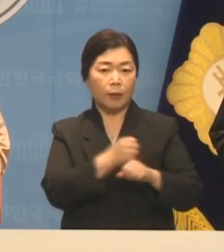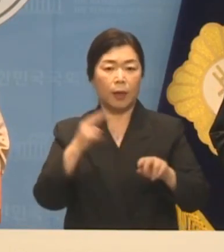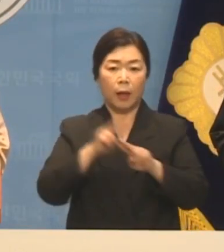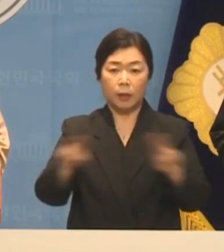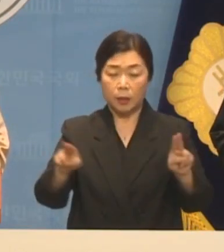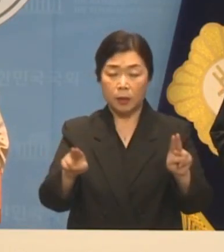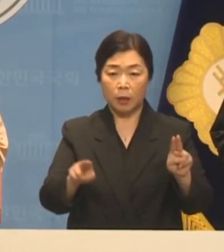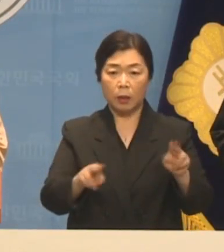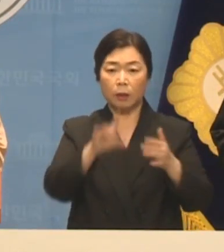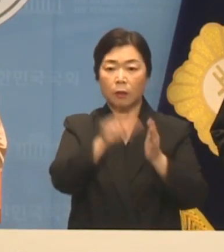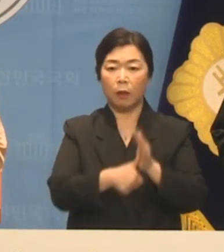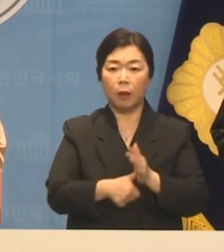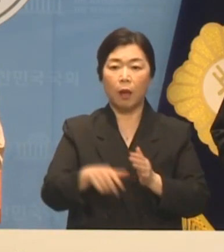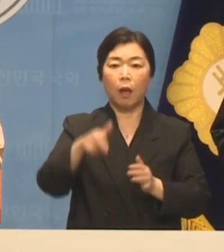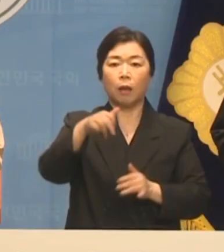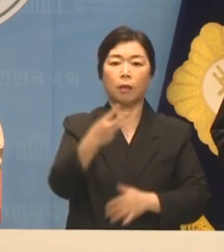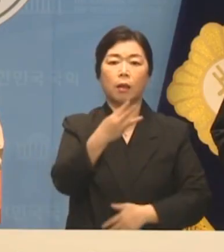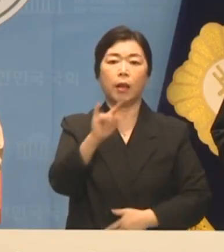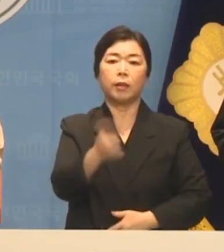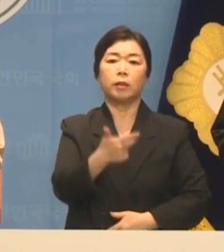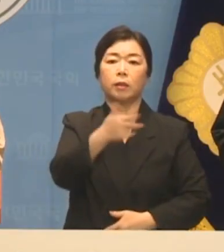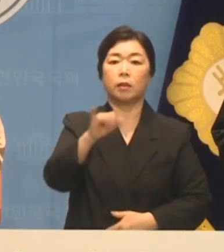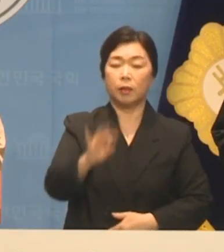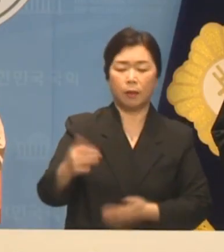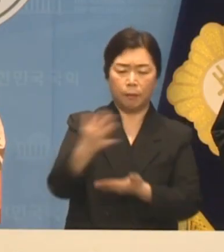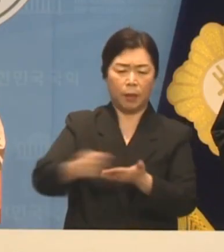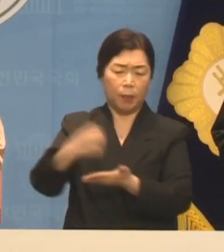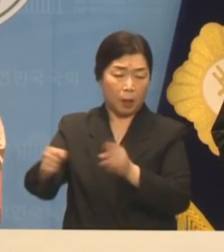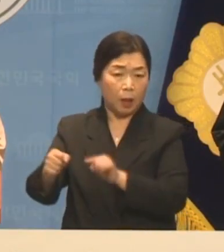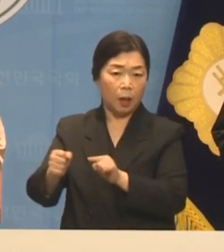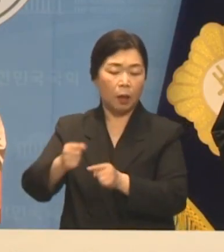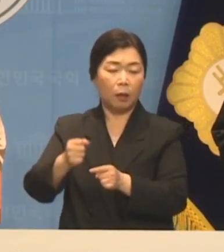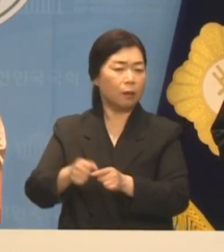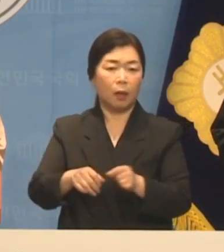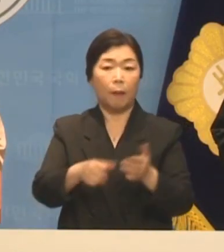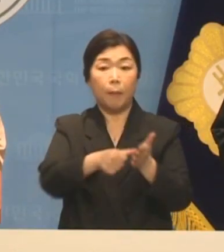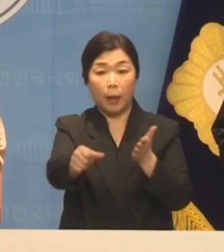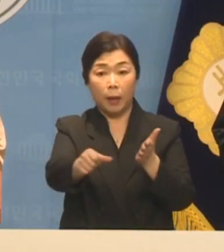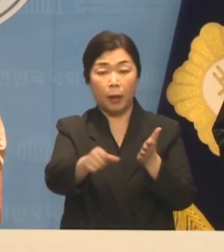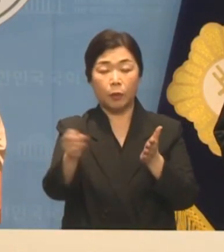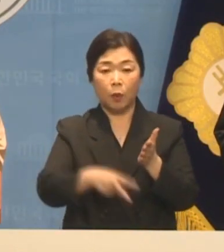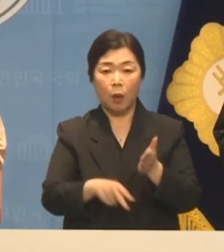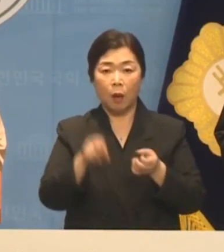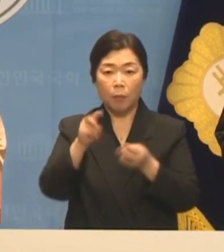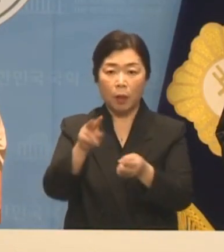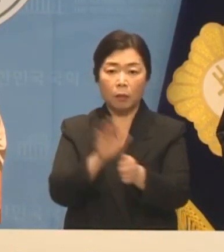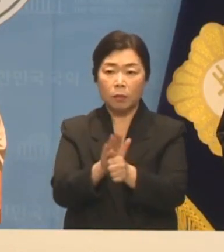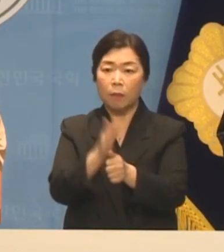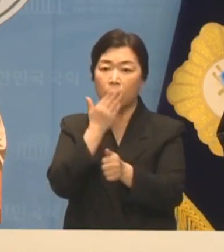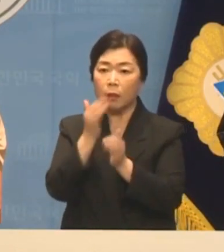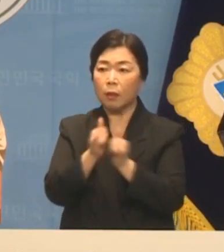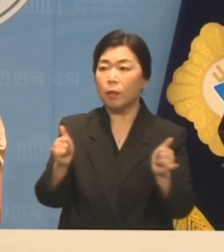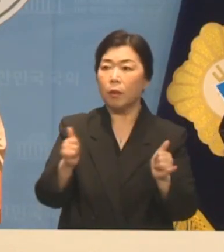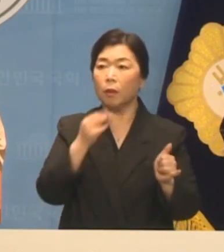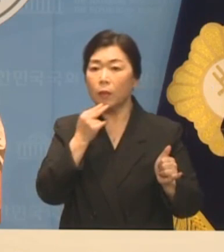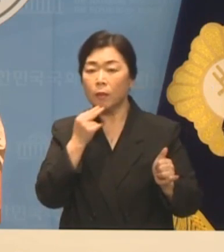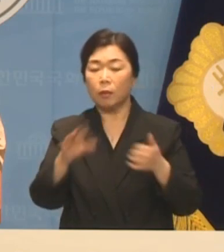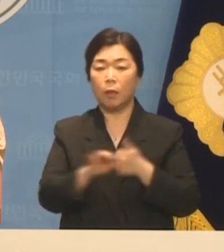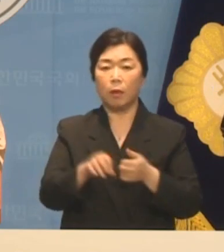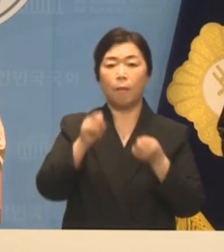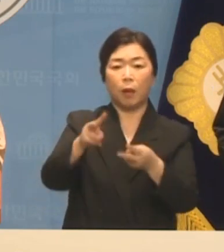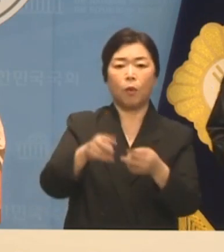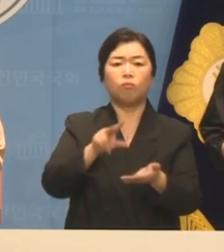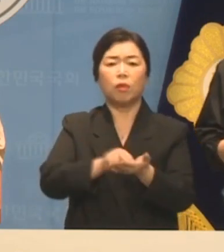요건에서 클렌징을 모두 삭제하되 배송 인력 미확보에 따른 지속적인 배송 차질 등의